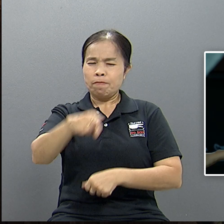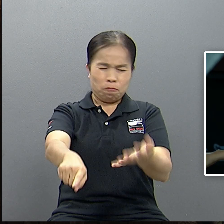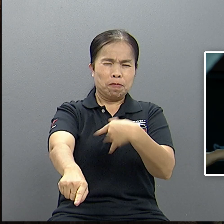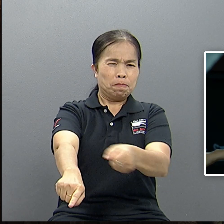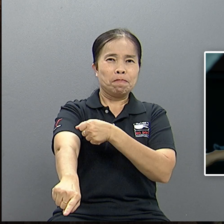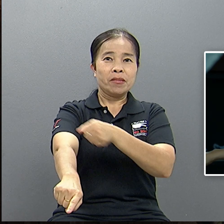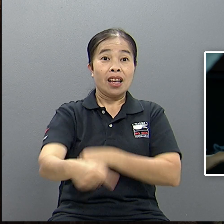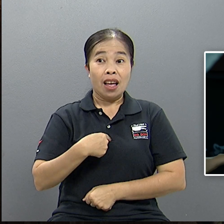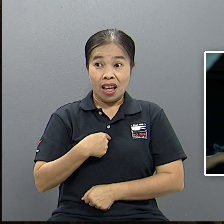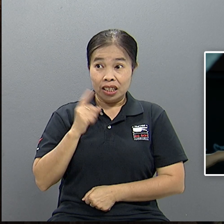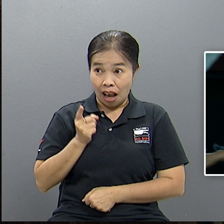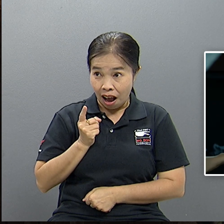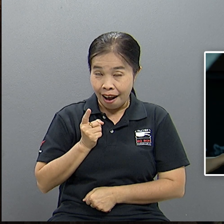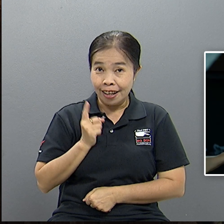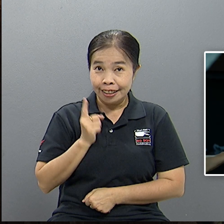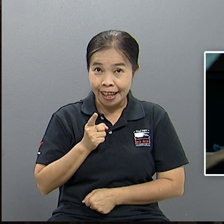ลงมือเลยนะ แ